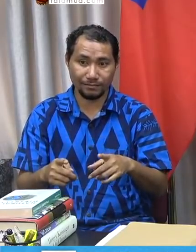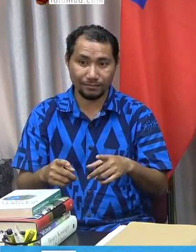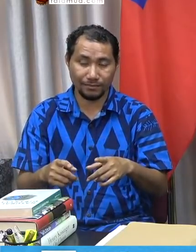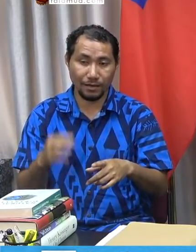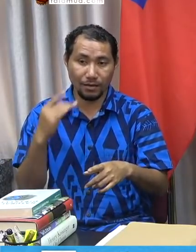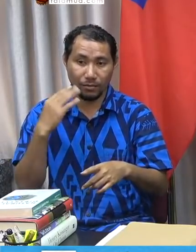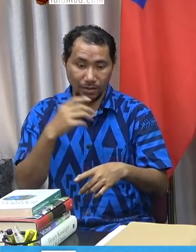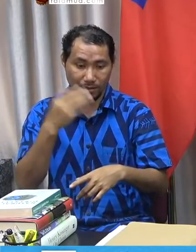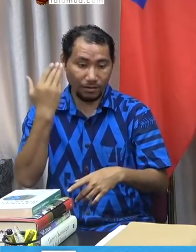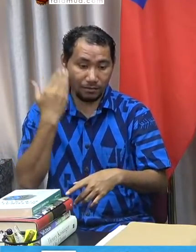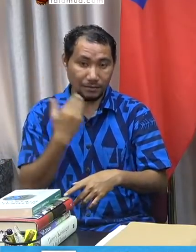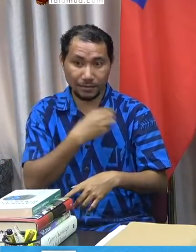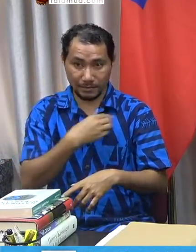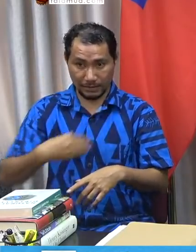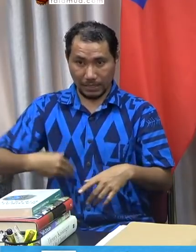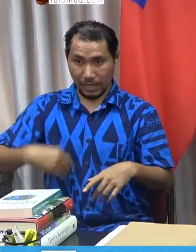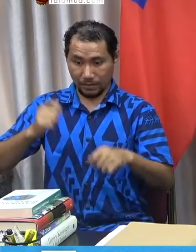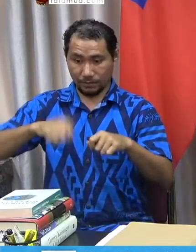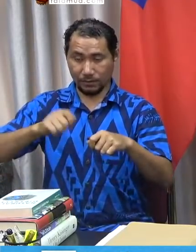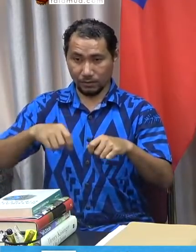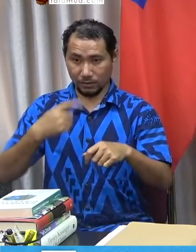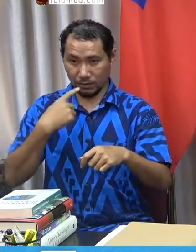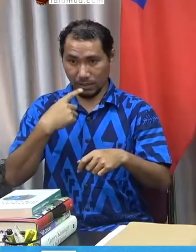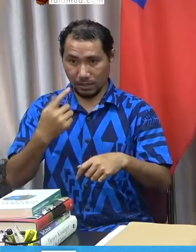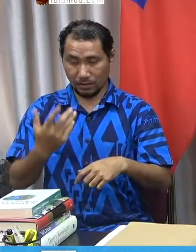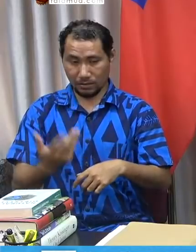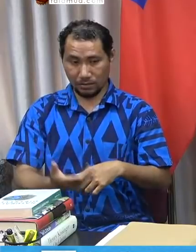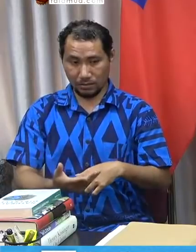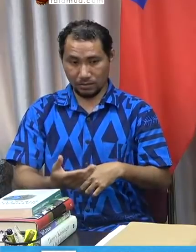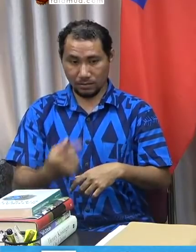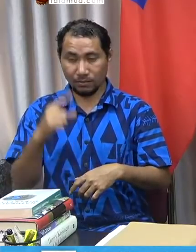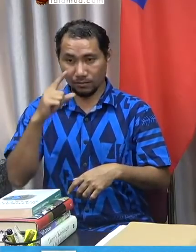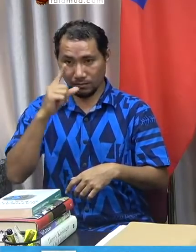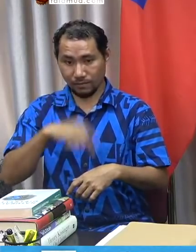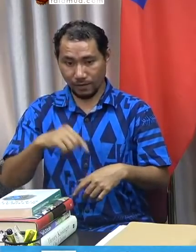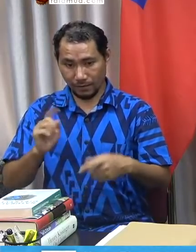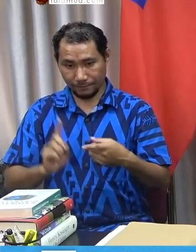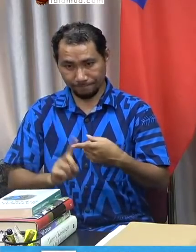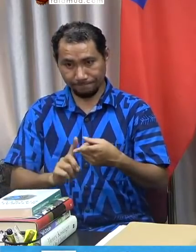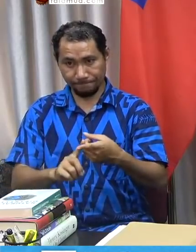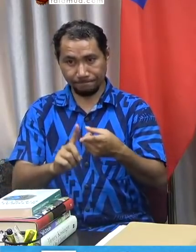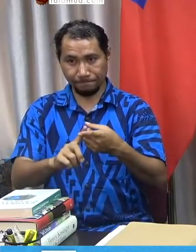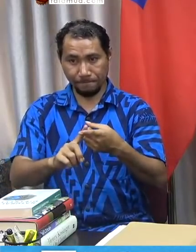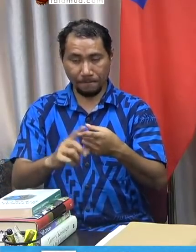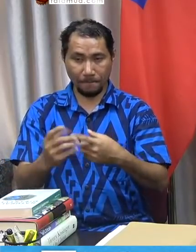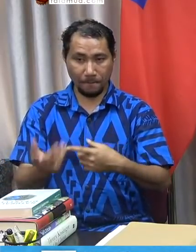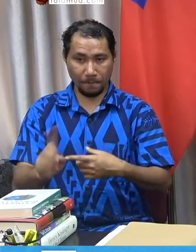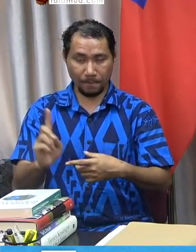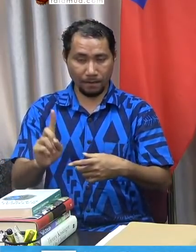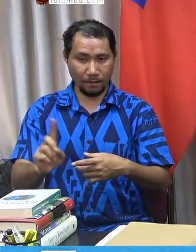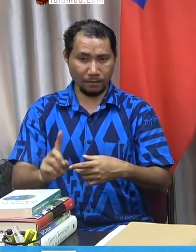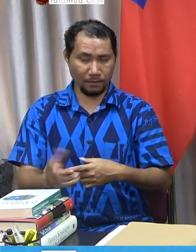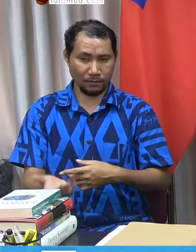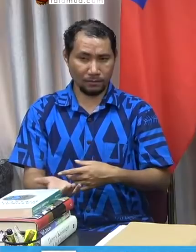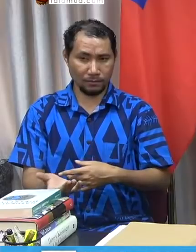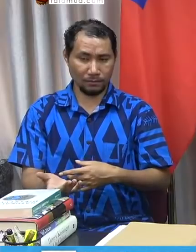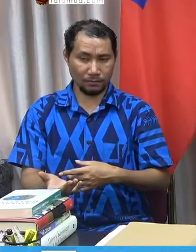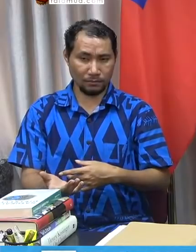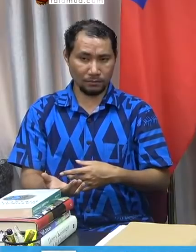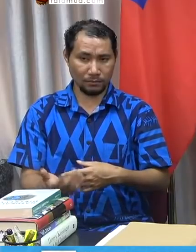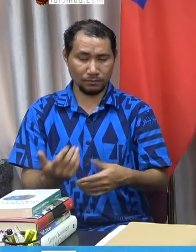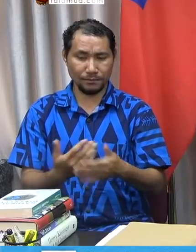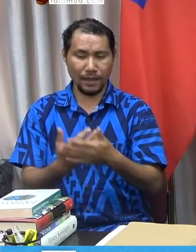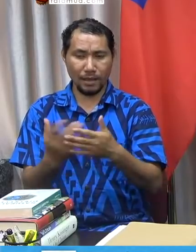upu. E mawhai lava o na whaanga solo ia se whainga e whaawau le lei ai